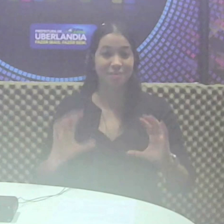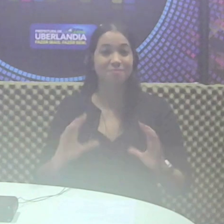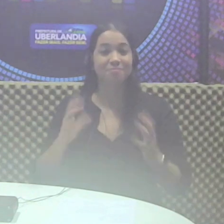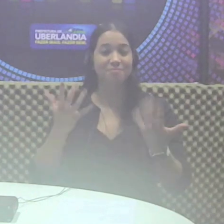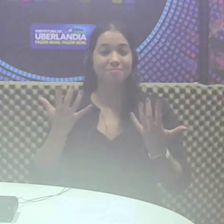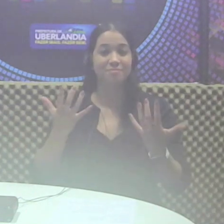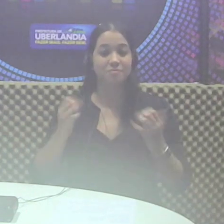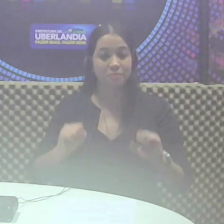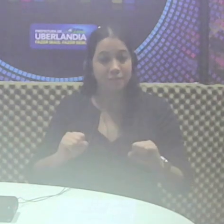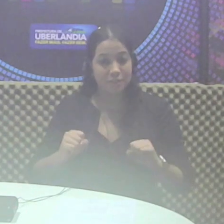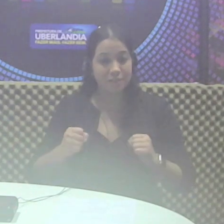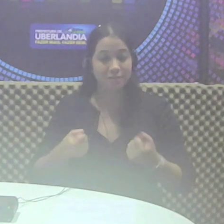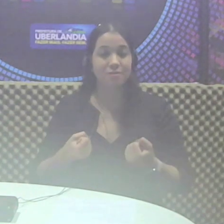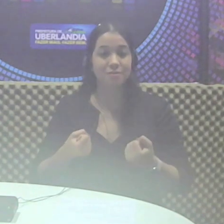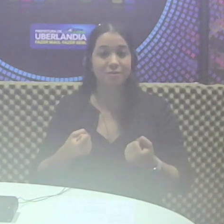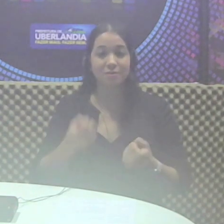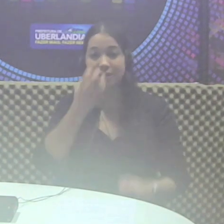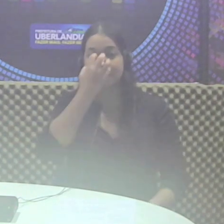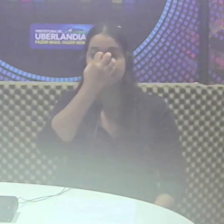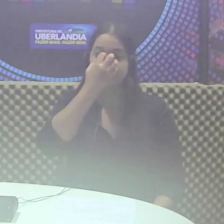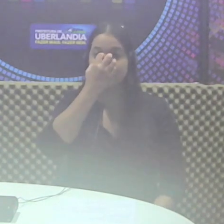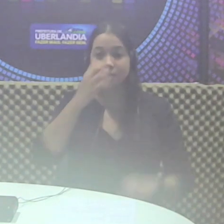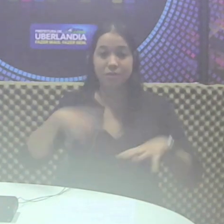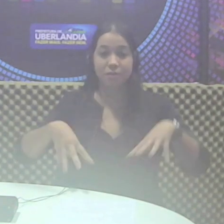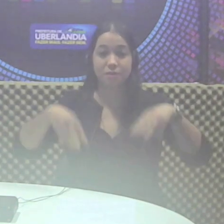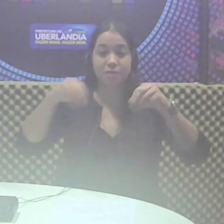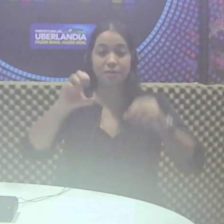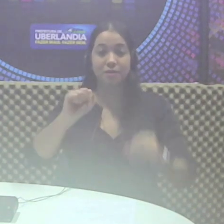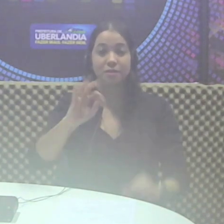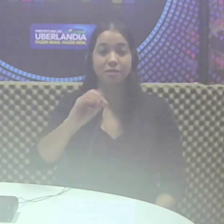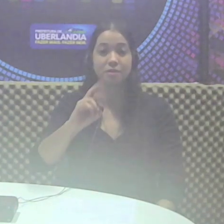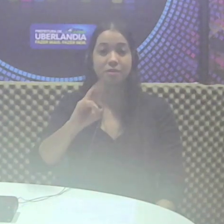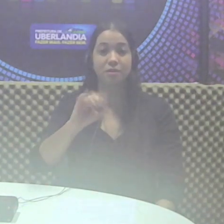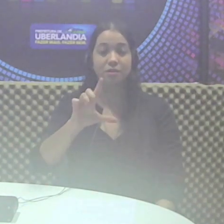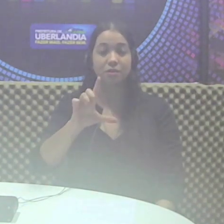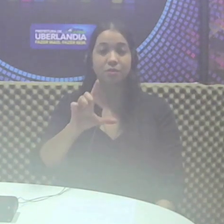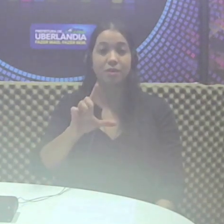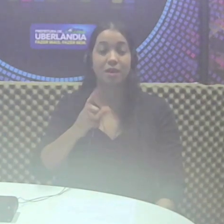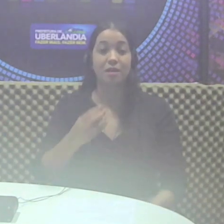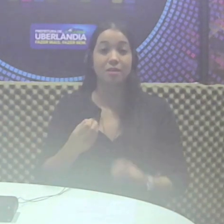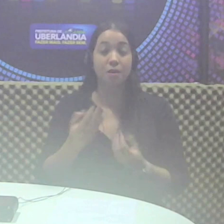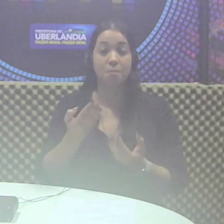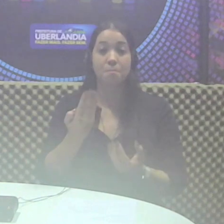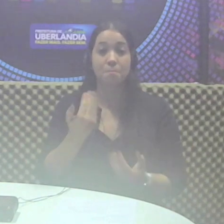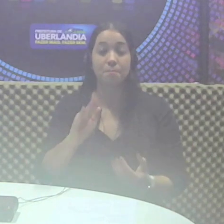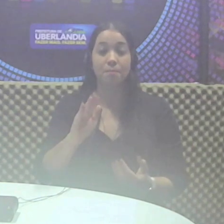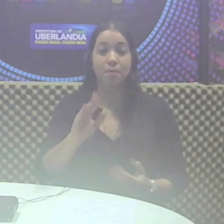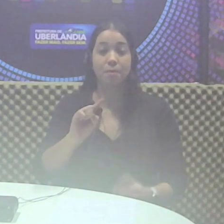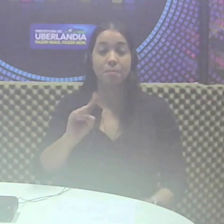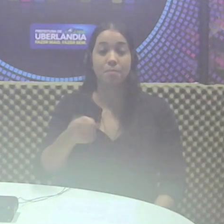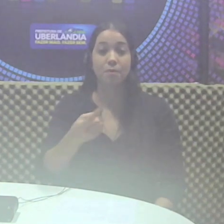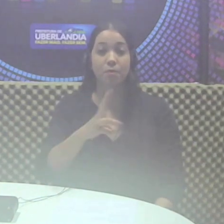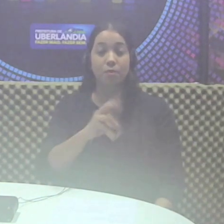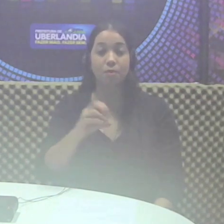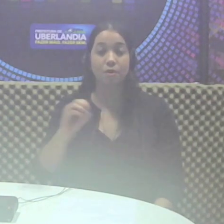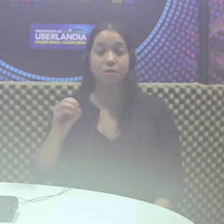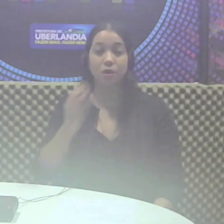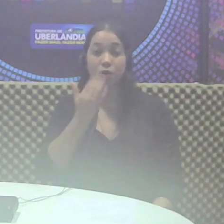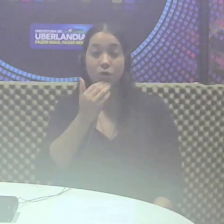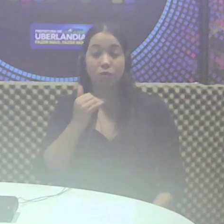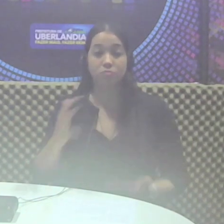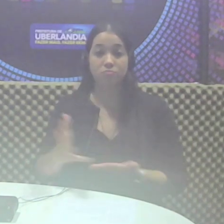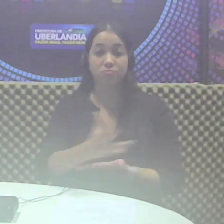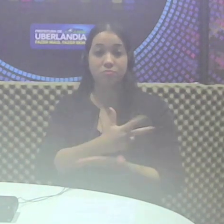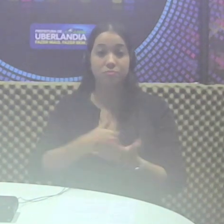ganhou reforço do Circo Estoril, que repassou ao município meia tonelada de alimentos arrecadados na